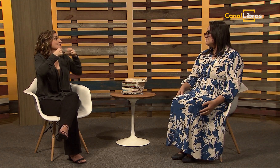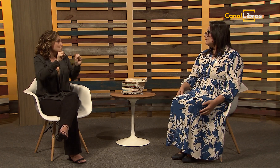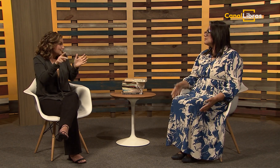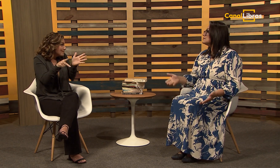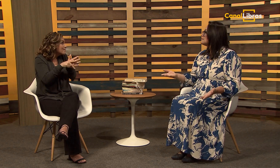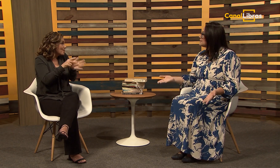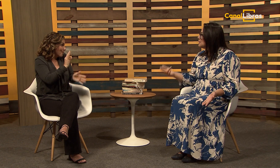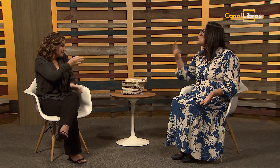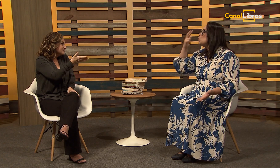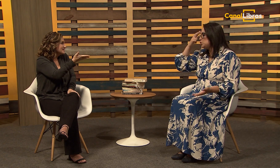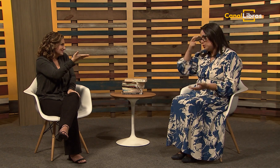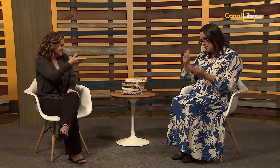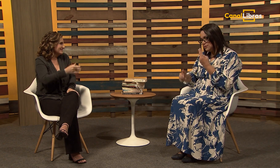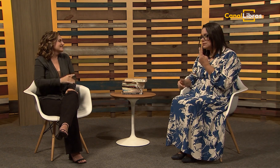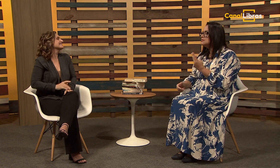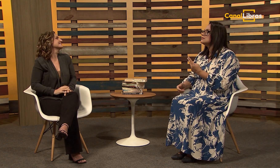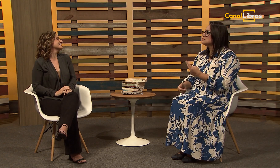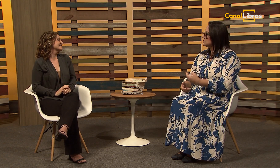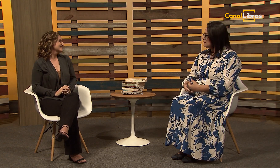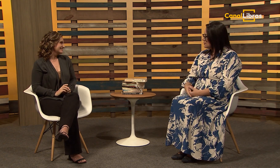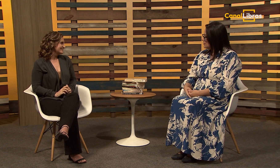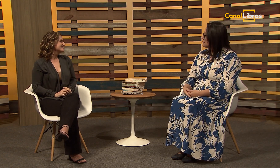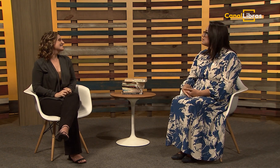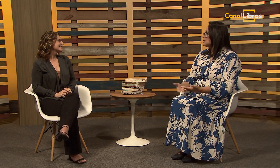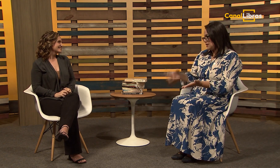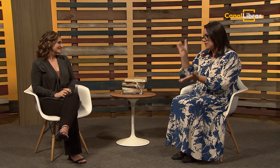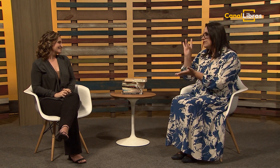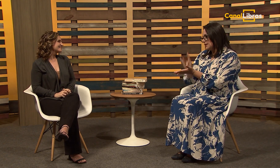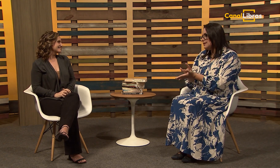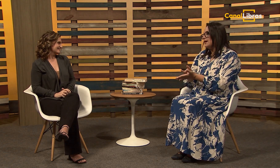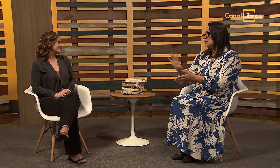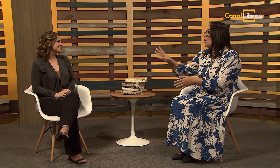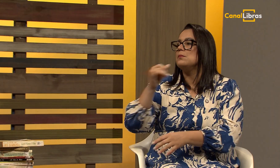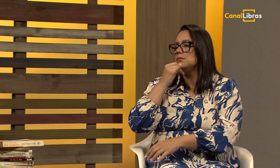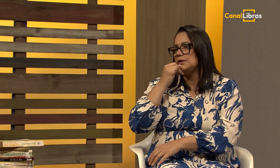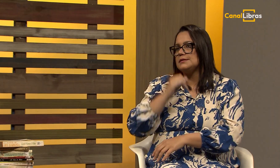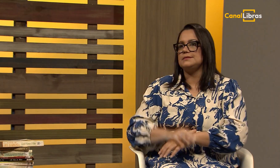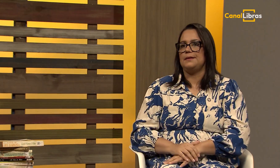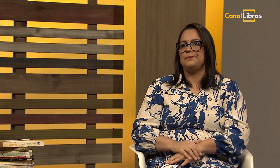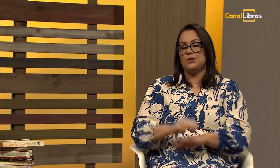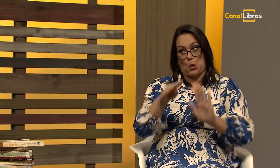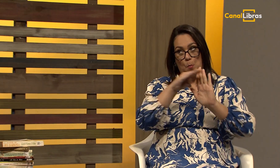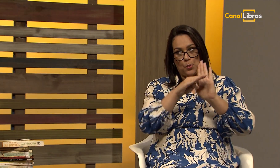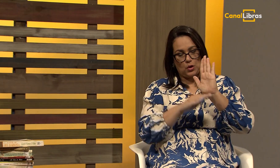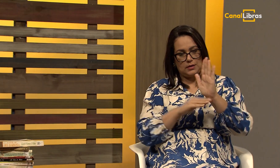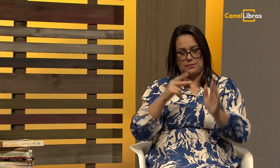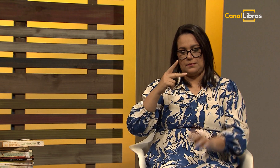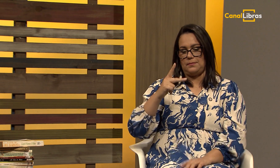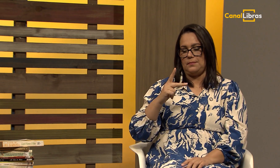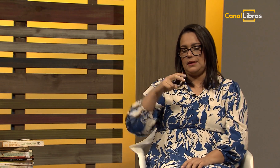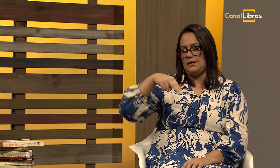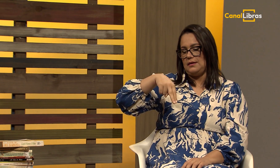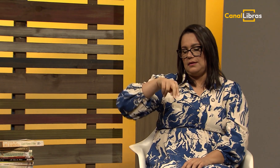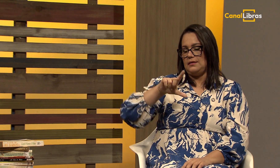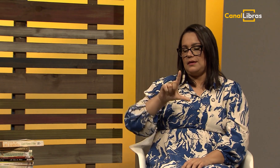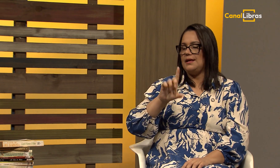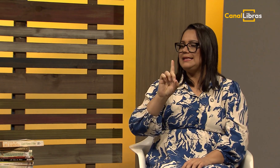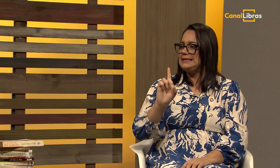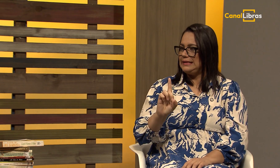mesmo? Exatamente, a base cultural e linguística, sem dúvida. Por exemplo, o PNLD, que é